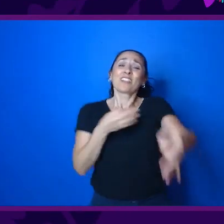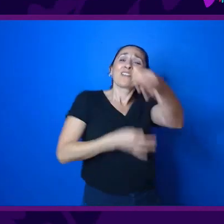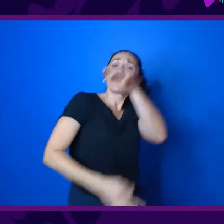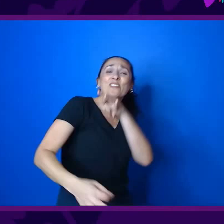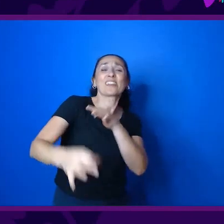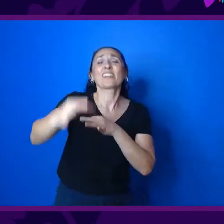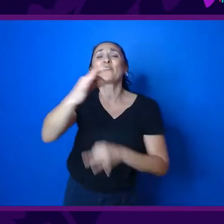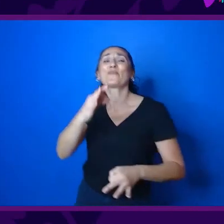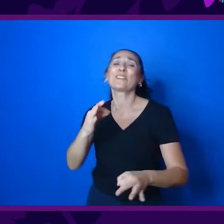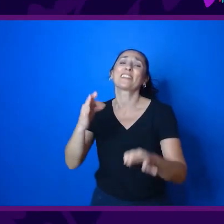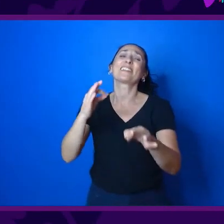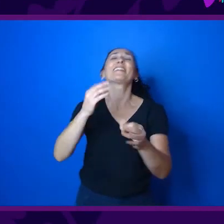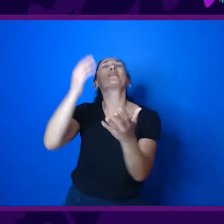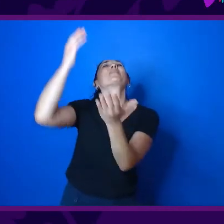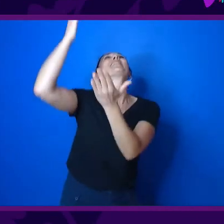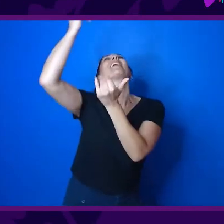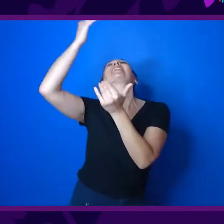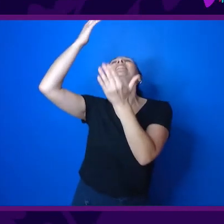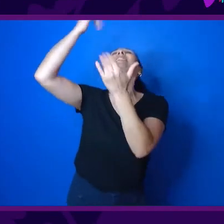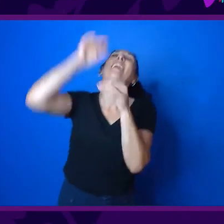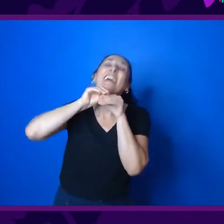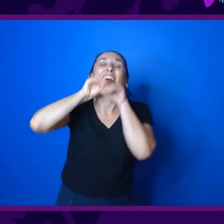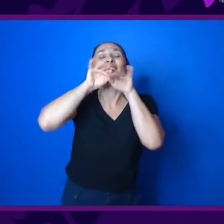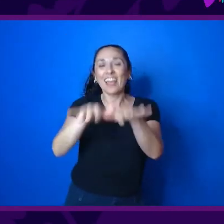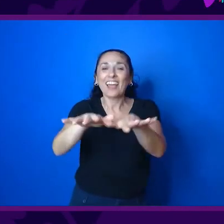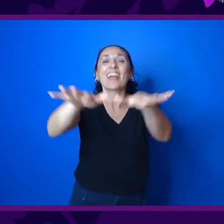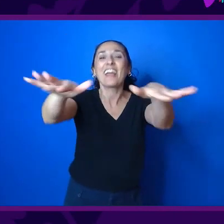que abunda es la esperanza.